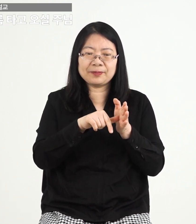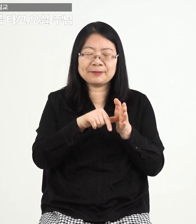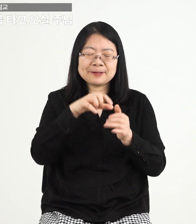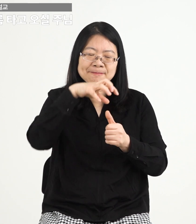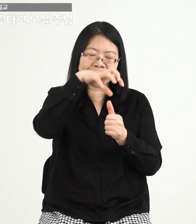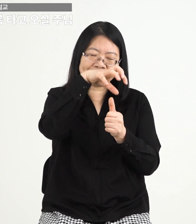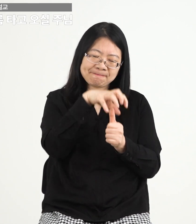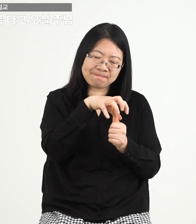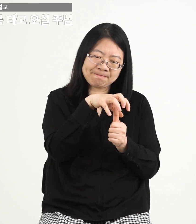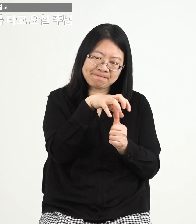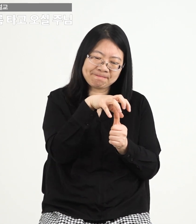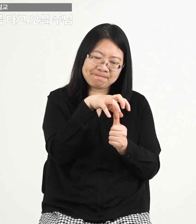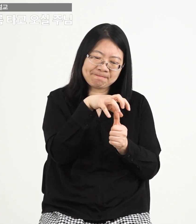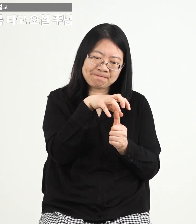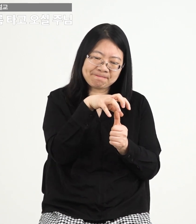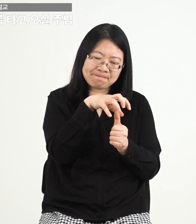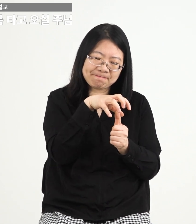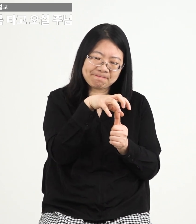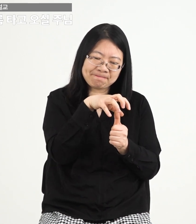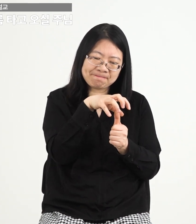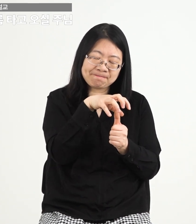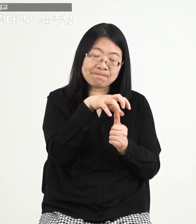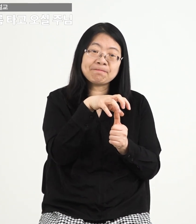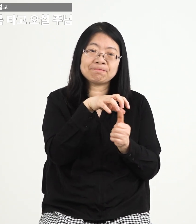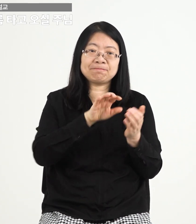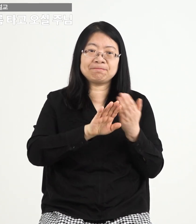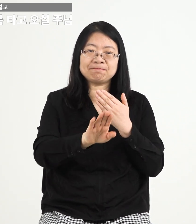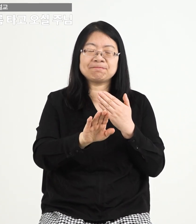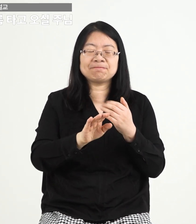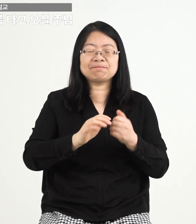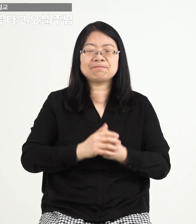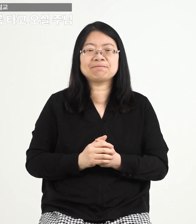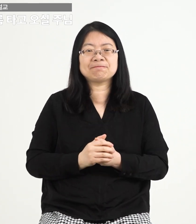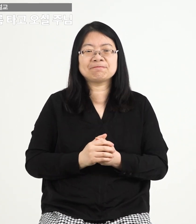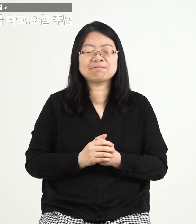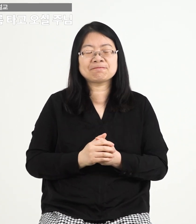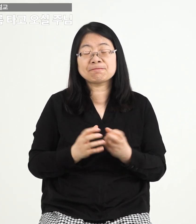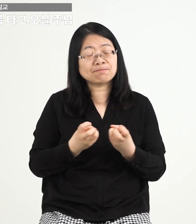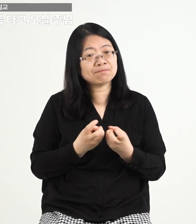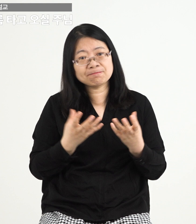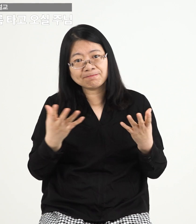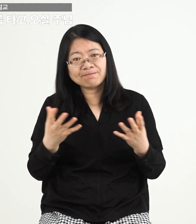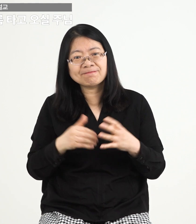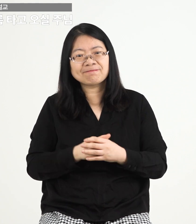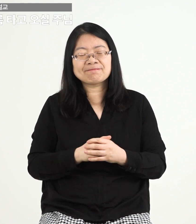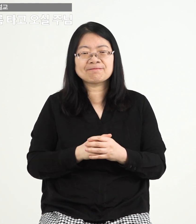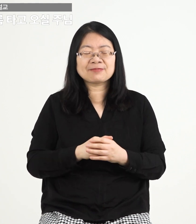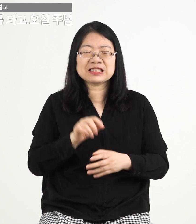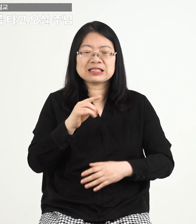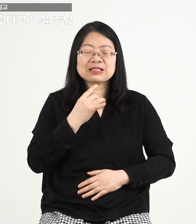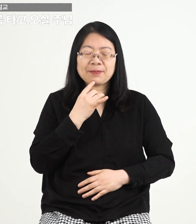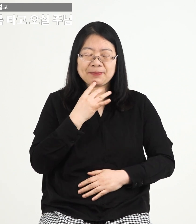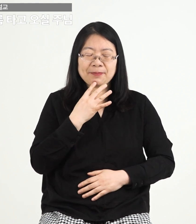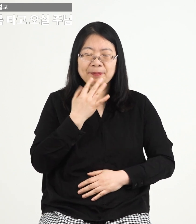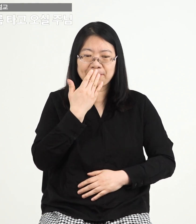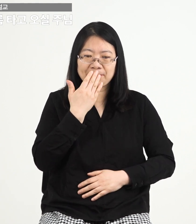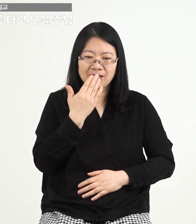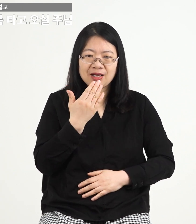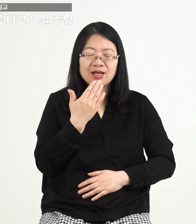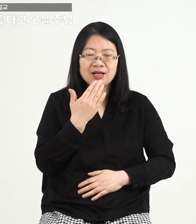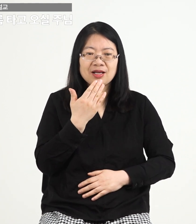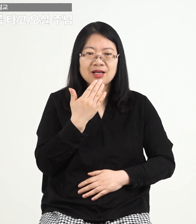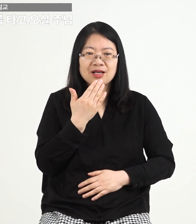꽁꽁 닫아놓고 꽁꽁 묶어놓고 부득이하게 불가피하게 그것밖에는 할 수